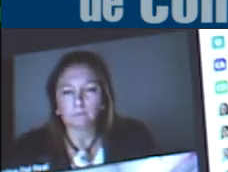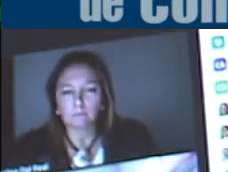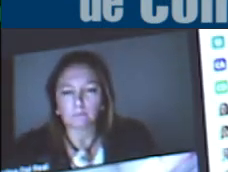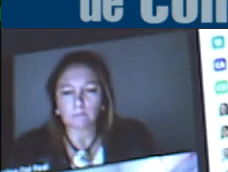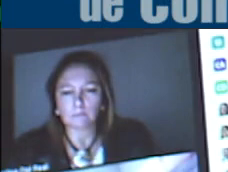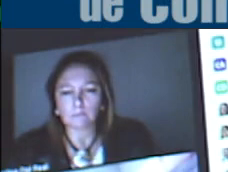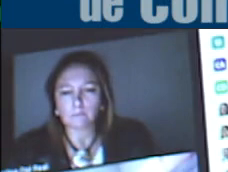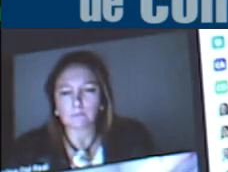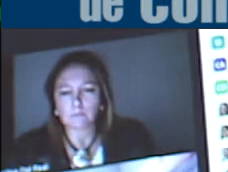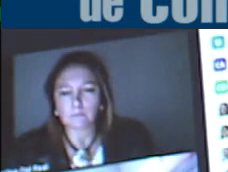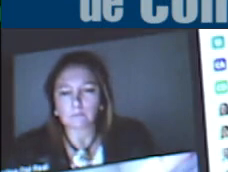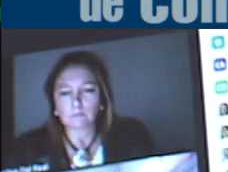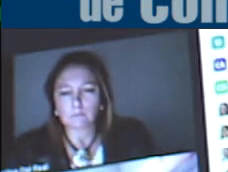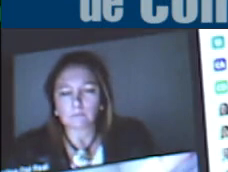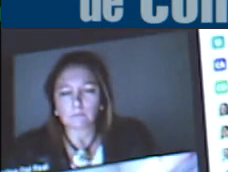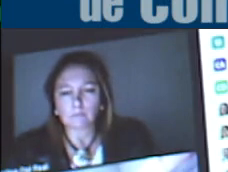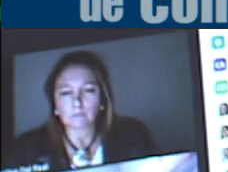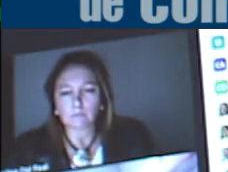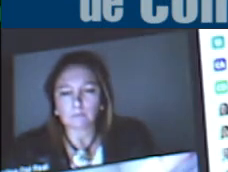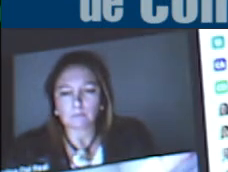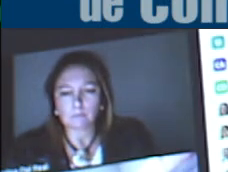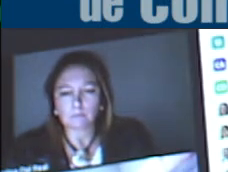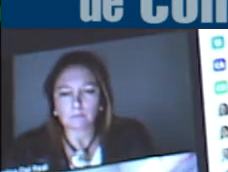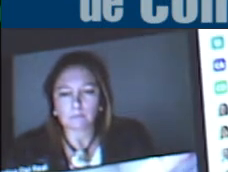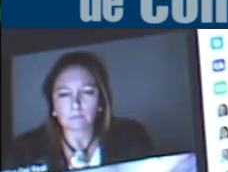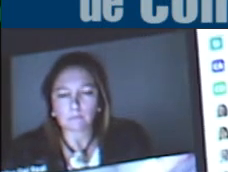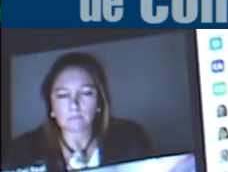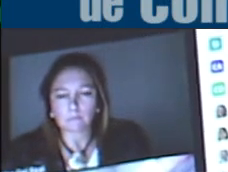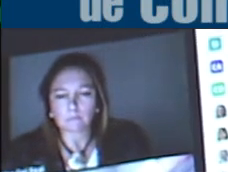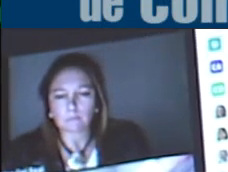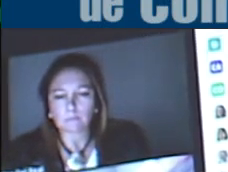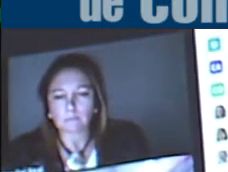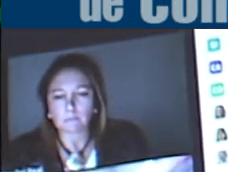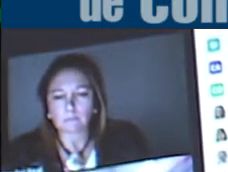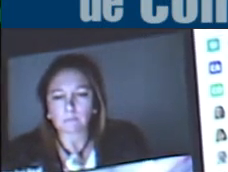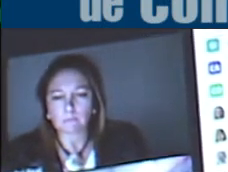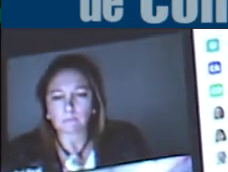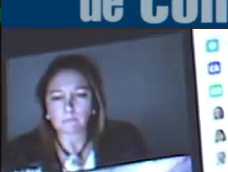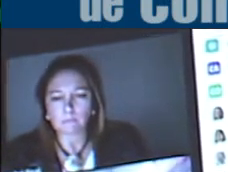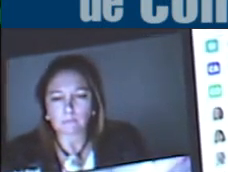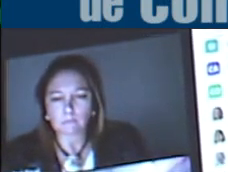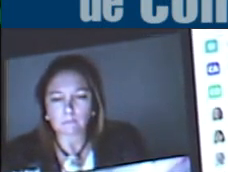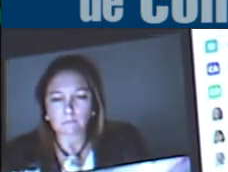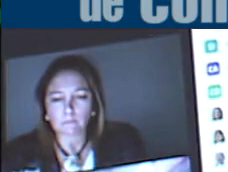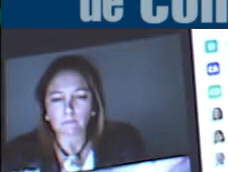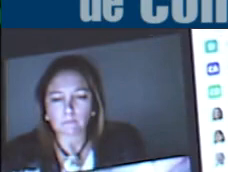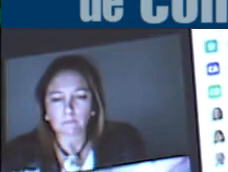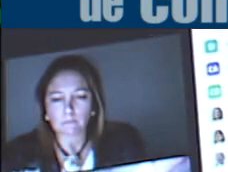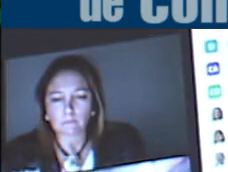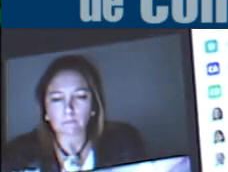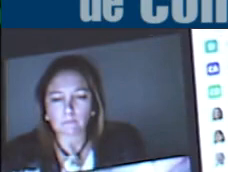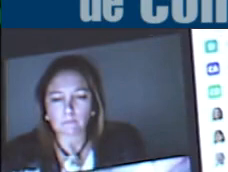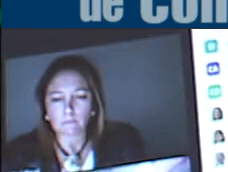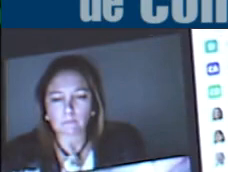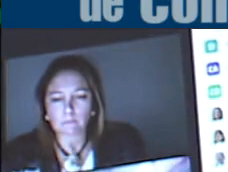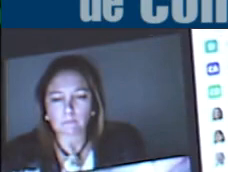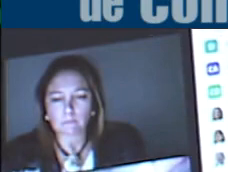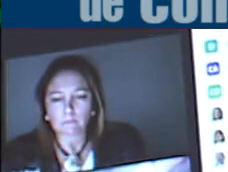60% hacia abajo, son casi 6 millones de familias, y las cajas son 2 millones y medio. Es decir, de hecho, de